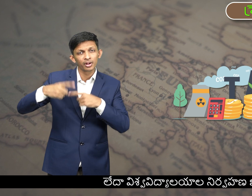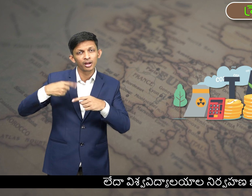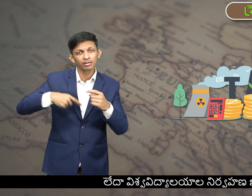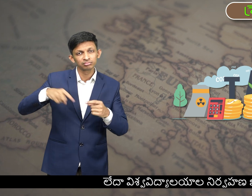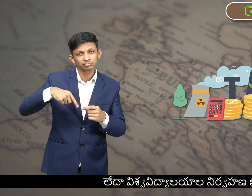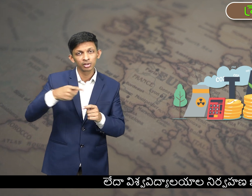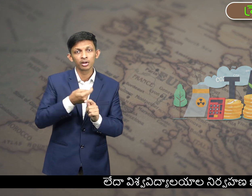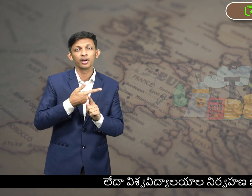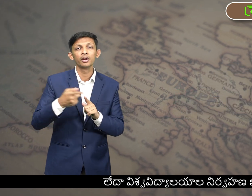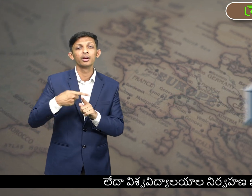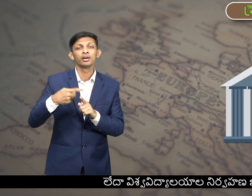ఖర్చు